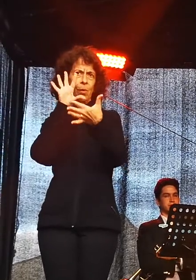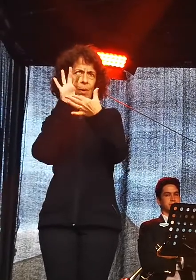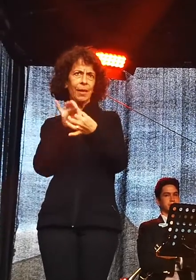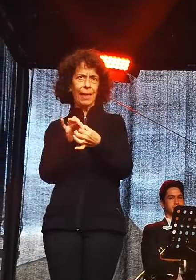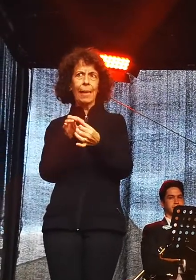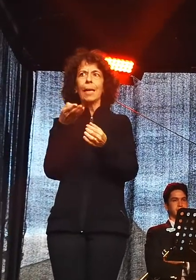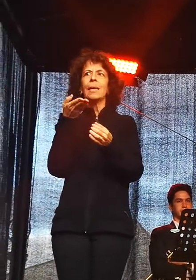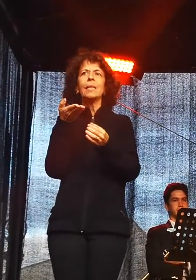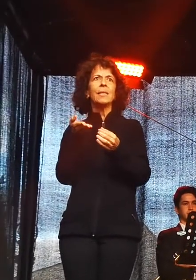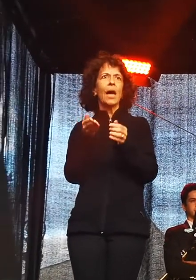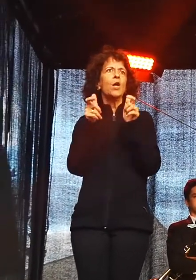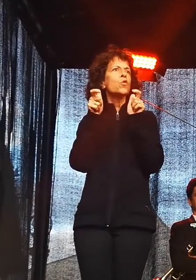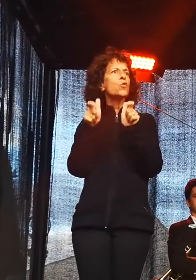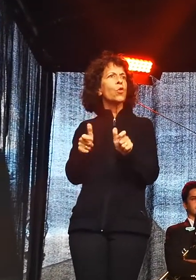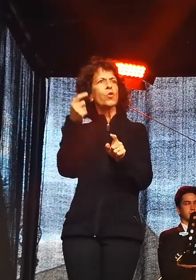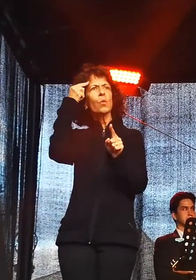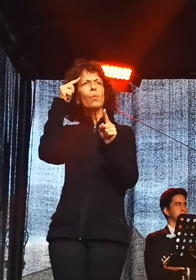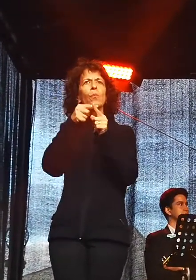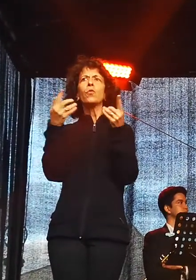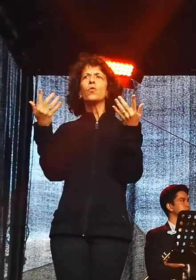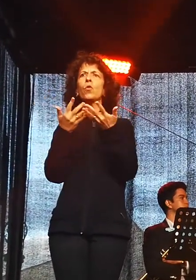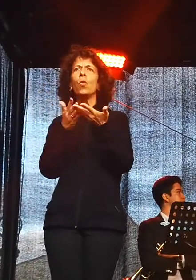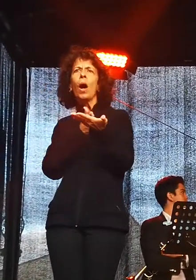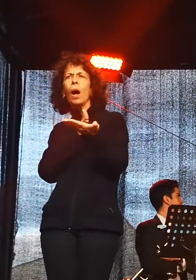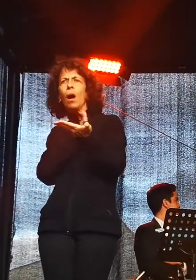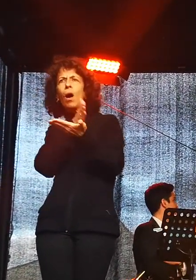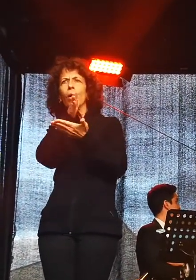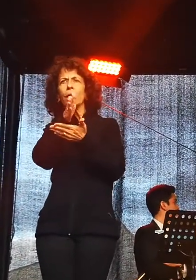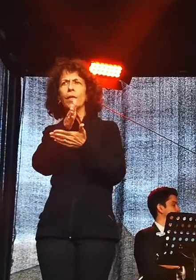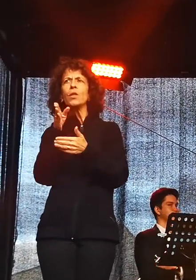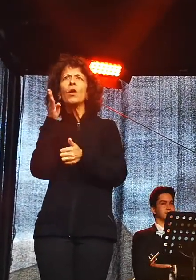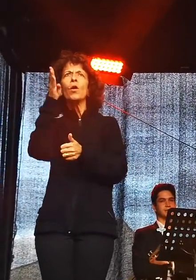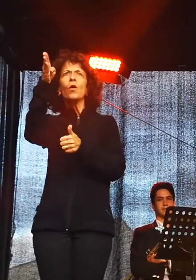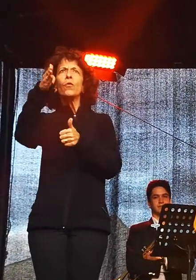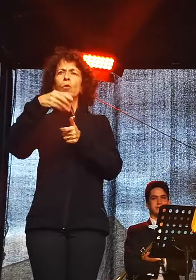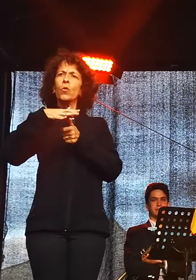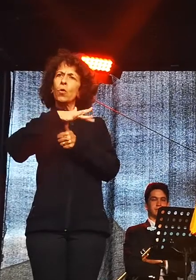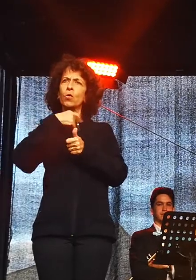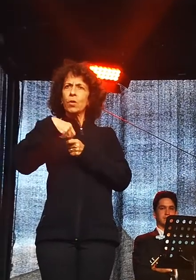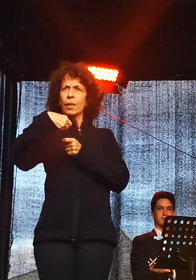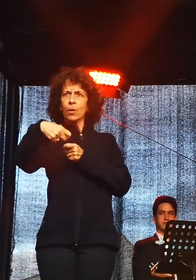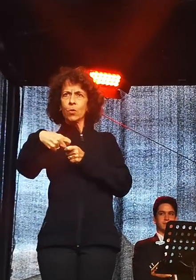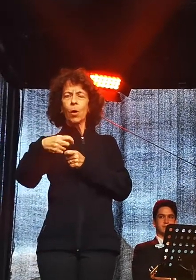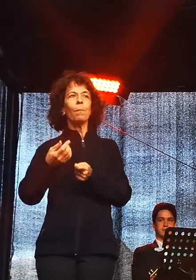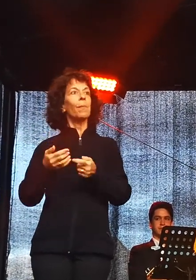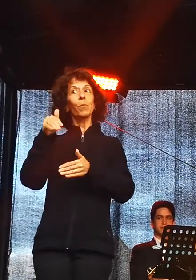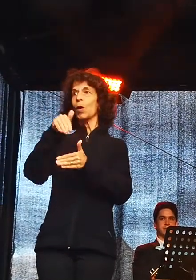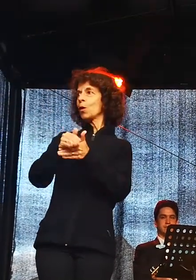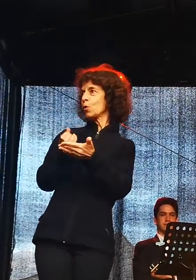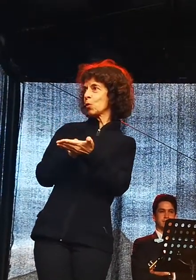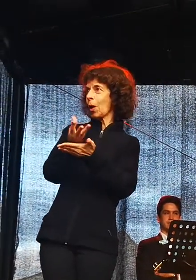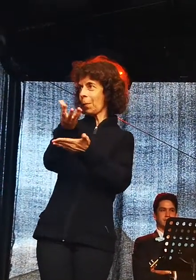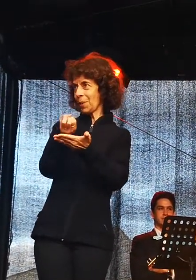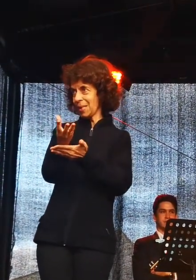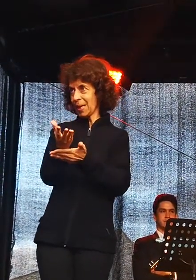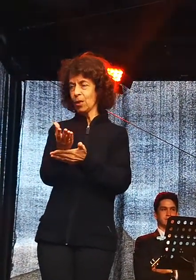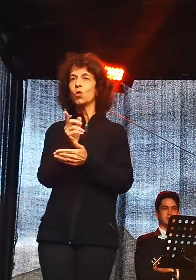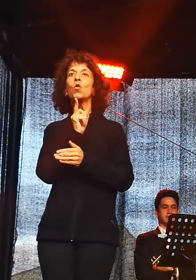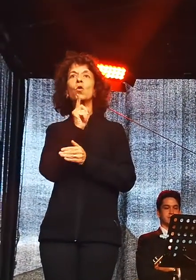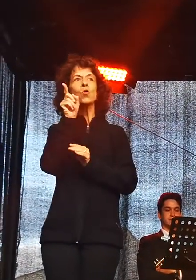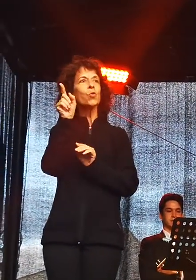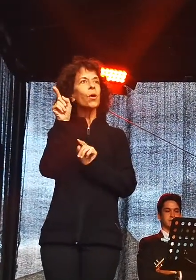C'est là une opportunité pour nous orienter vers une société plus durable. C'est mon message de ce soir. En ce jour